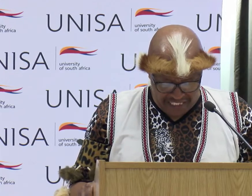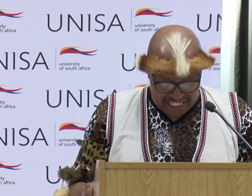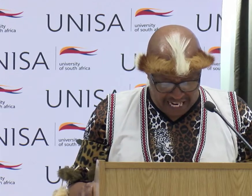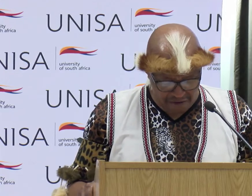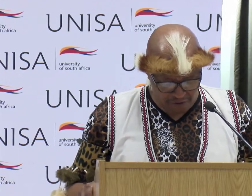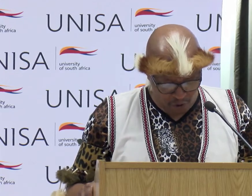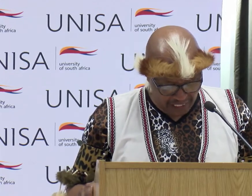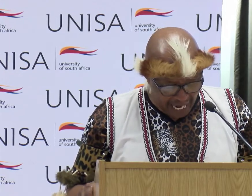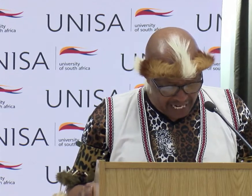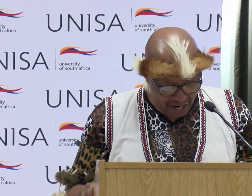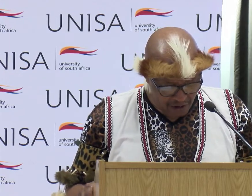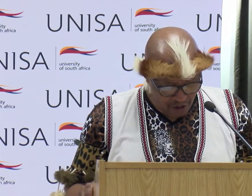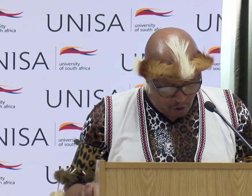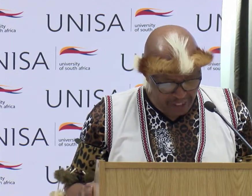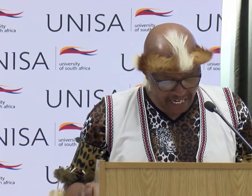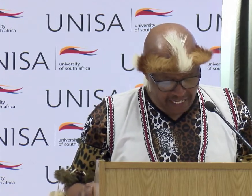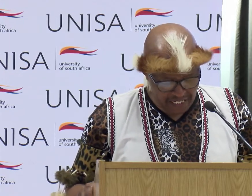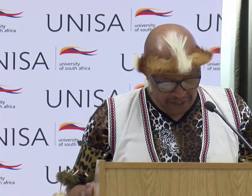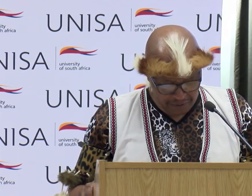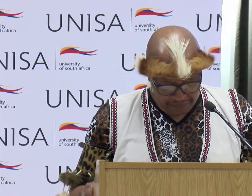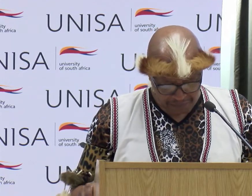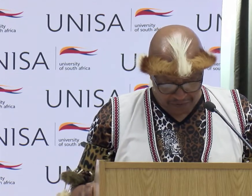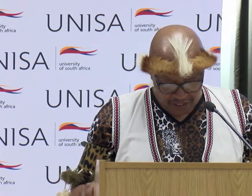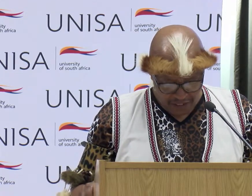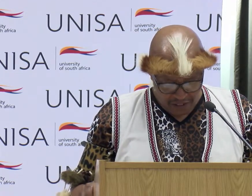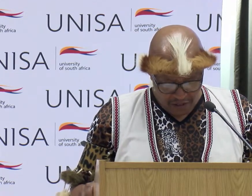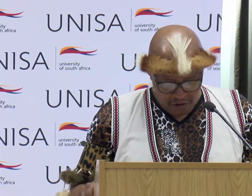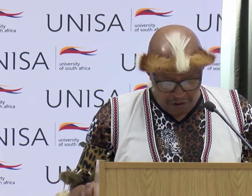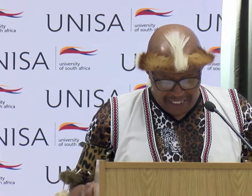ukuphinyiswa kwezinhlamvu uqala ukuhlakanipha